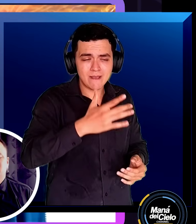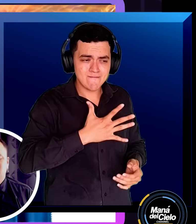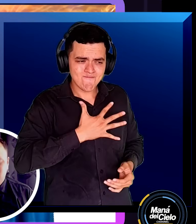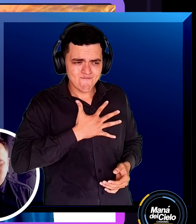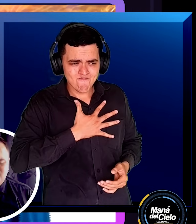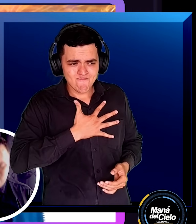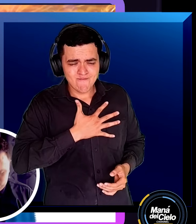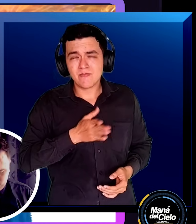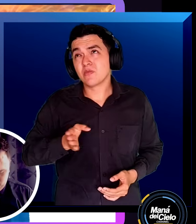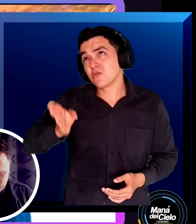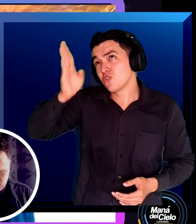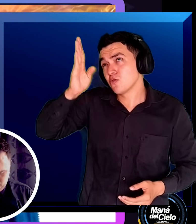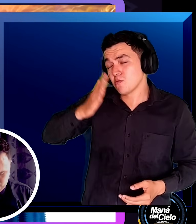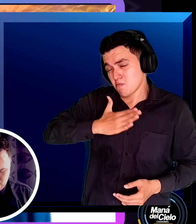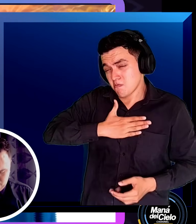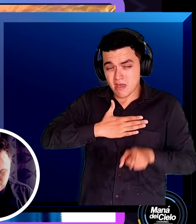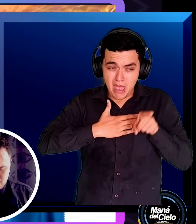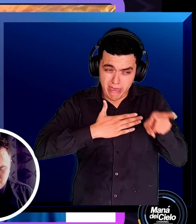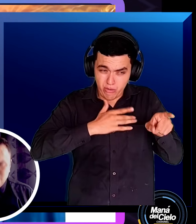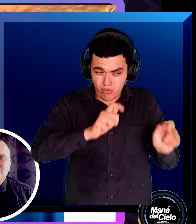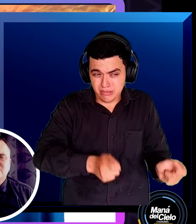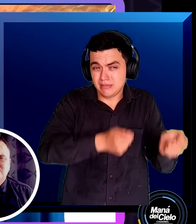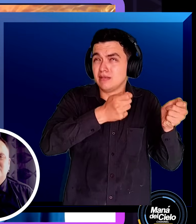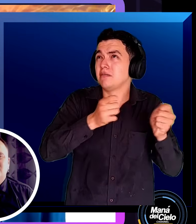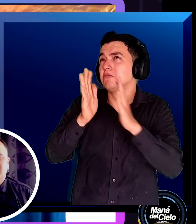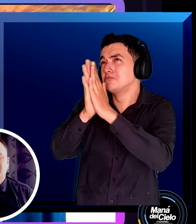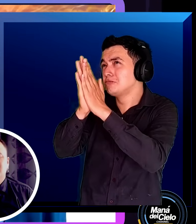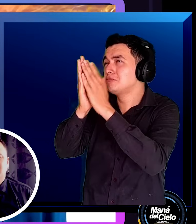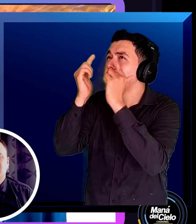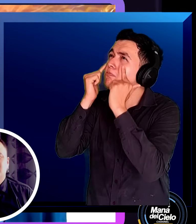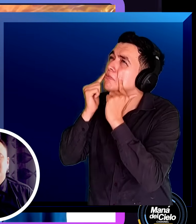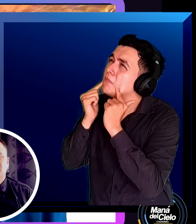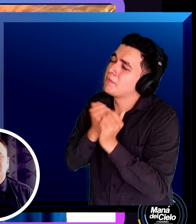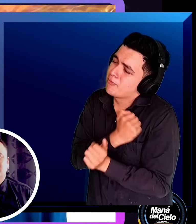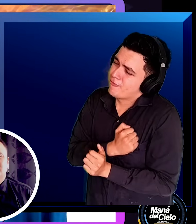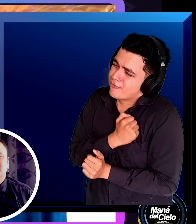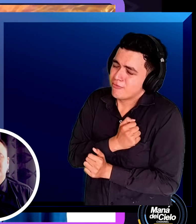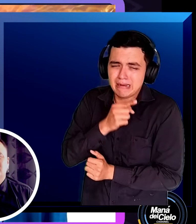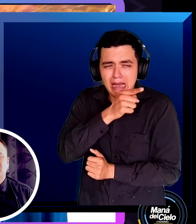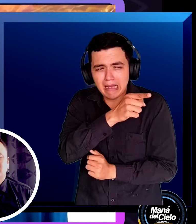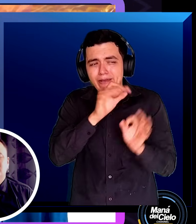Nosotros organizamos las diferentes peticiones. Por ejemplo,